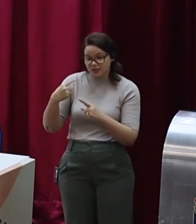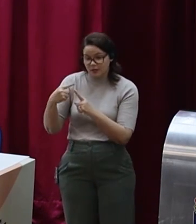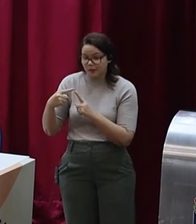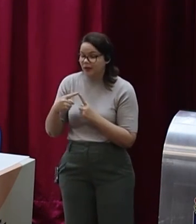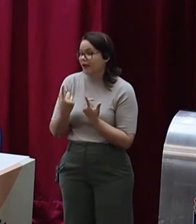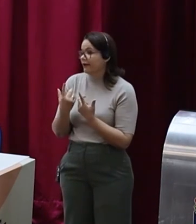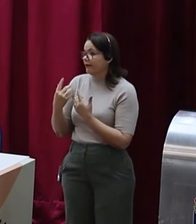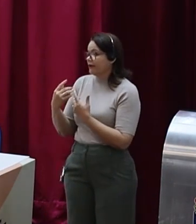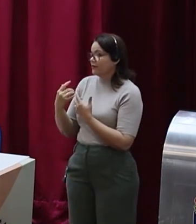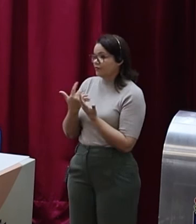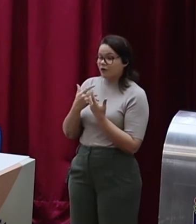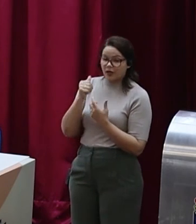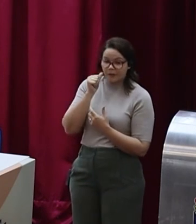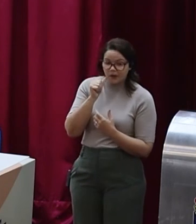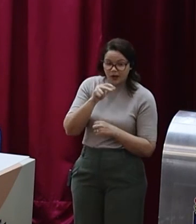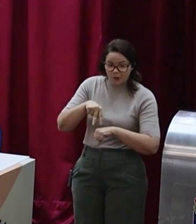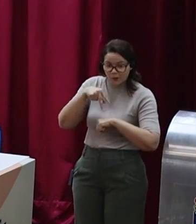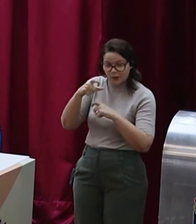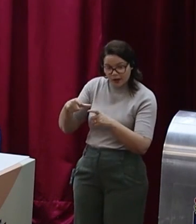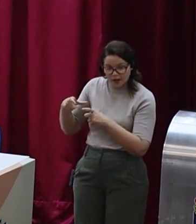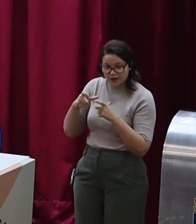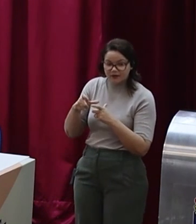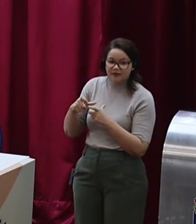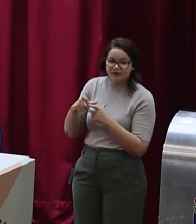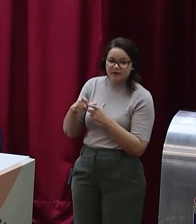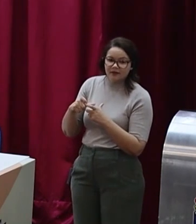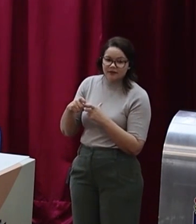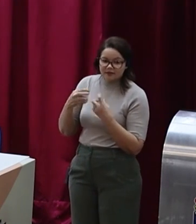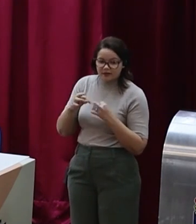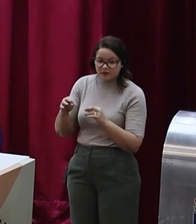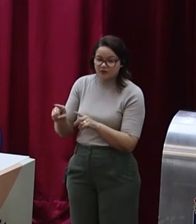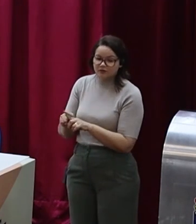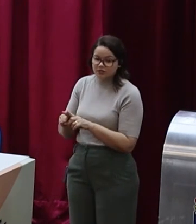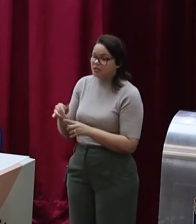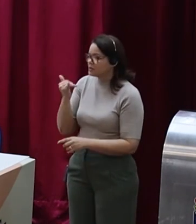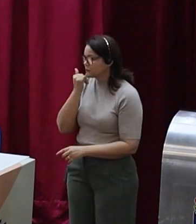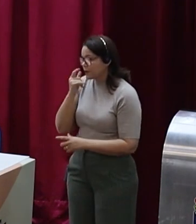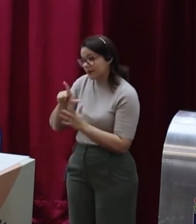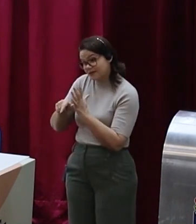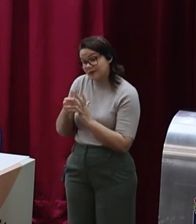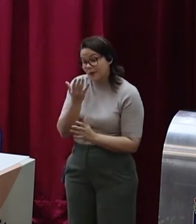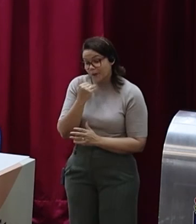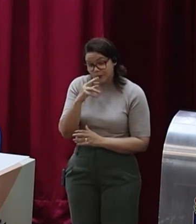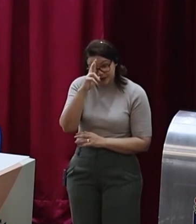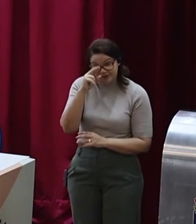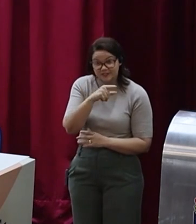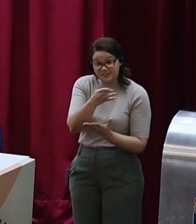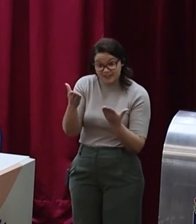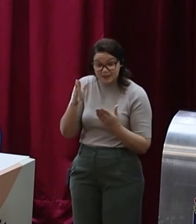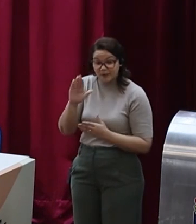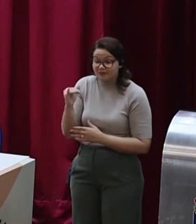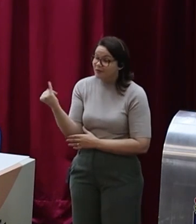um pouquinho o almoço de vocês, mas eu estou precisando compartilhar isso que eu vivi aqui hoje. Então, foi